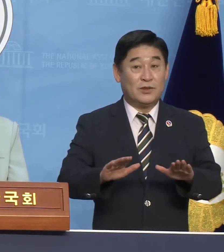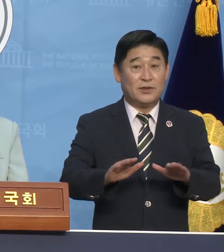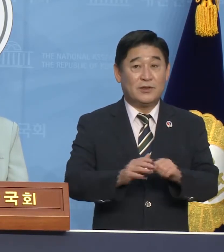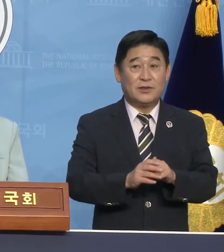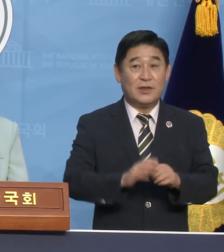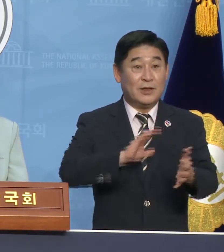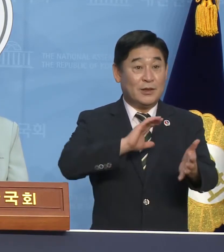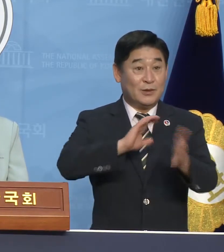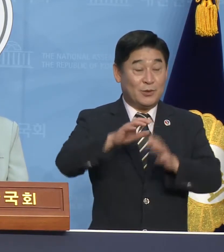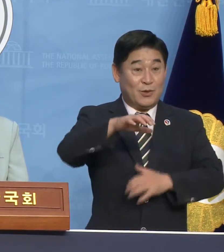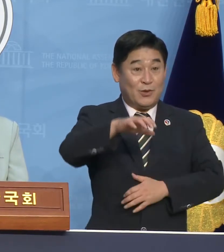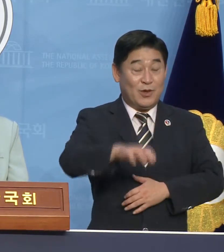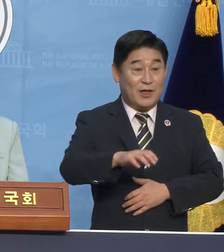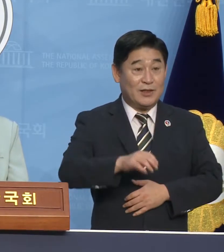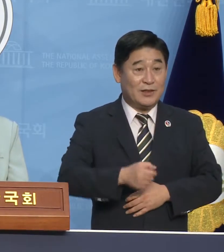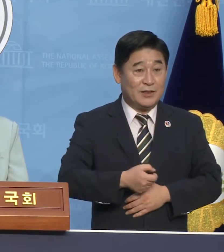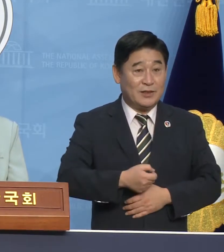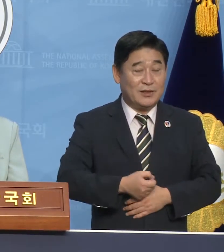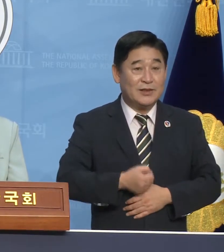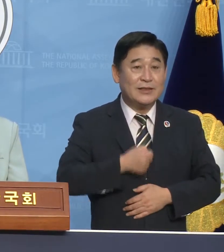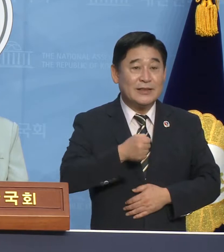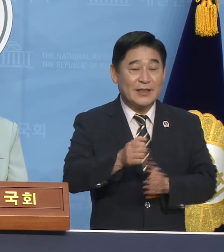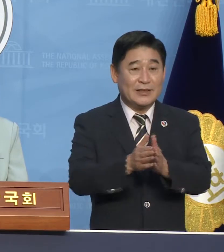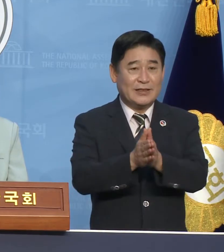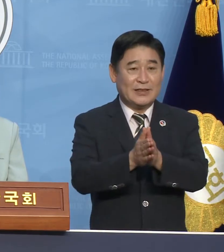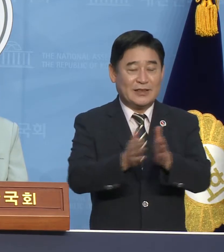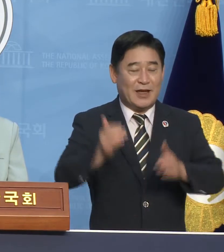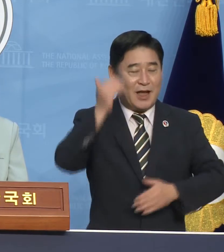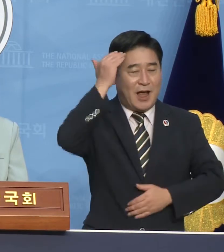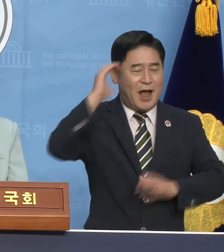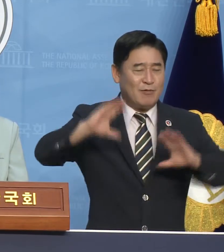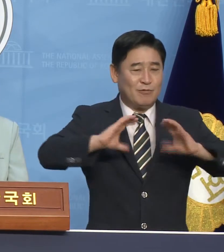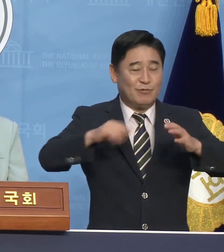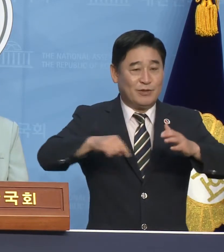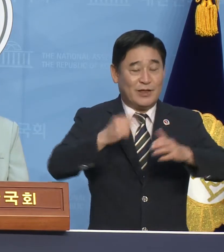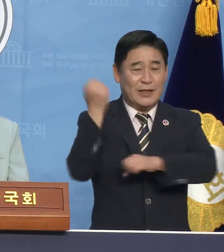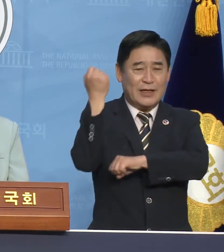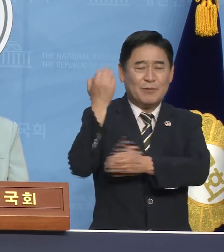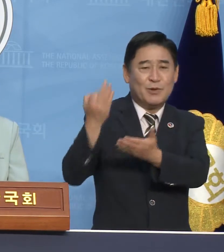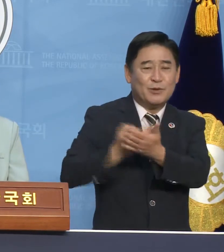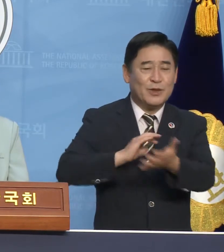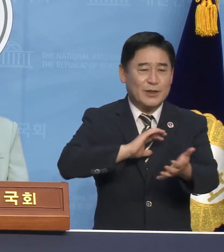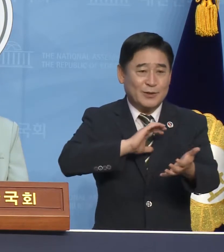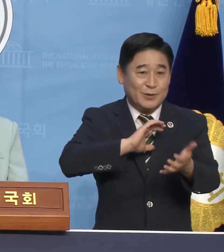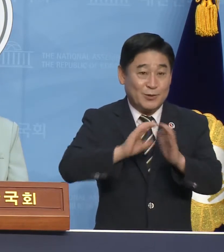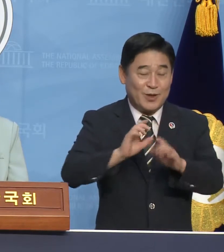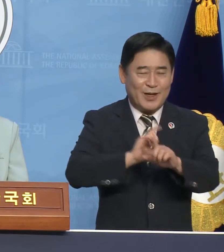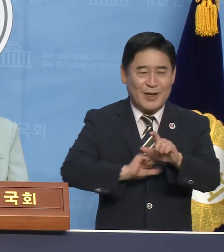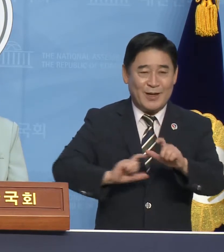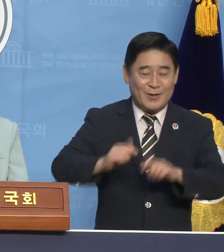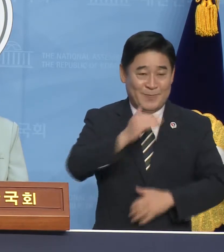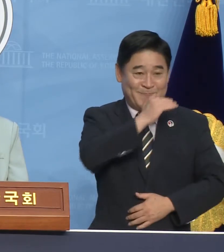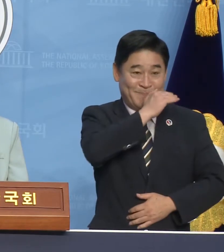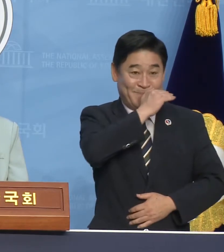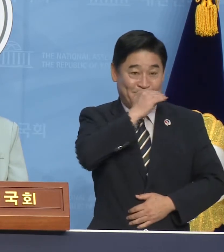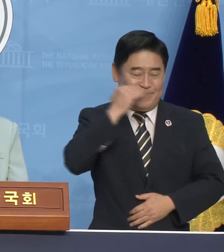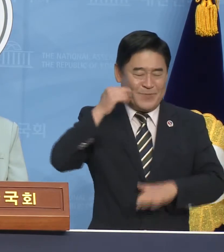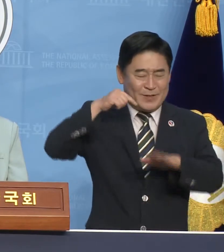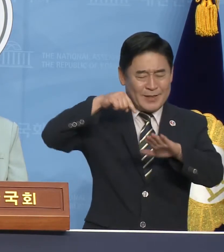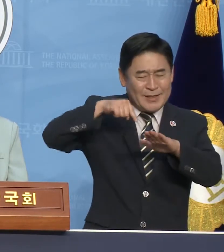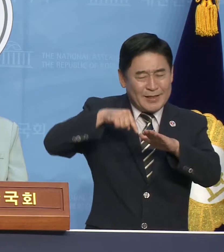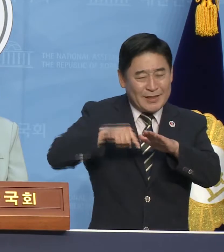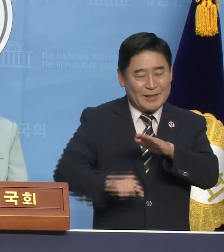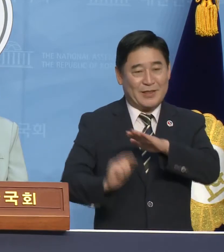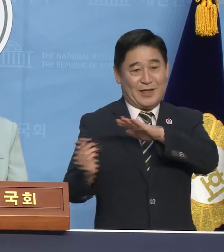이곳 소통관의 기자회견을 시작으로 앞으로 대한민국에서 기본소득에 대한 논의가 더욱더 진지하고 심도